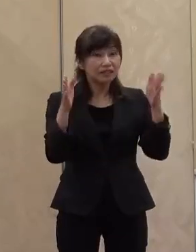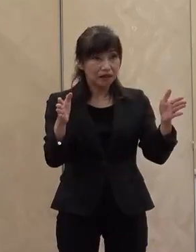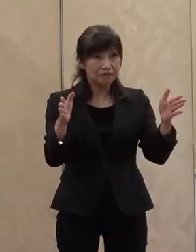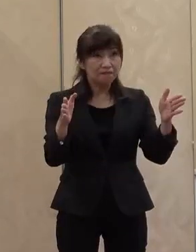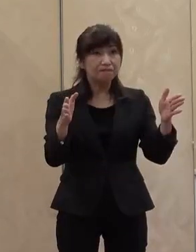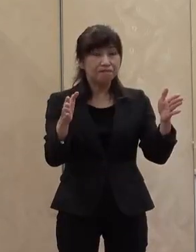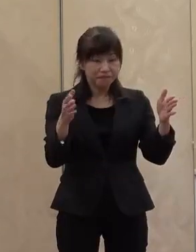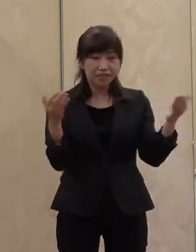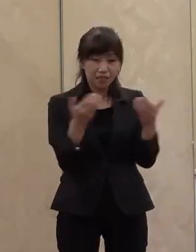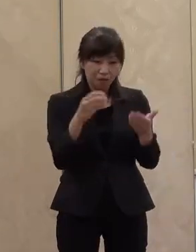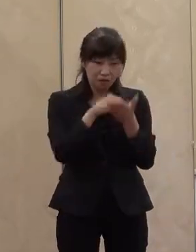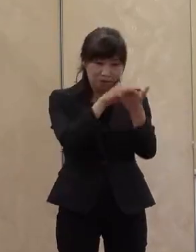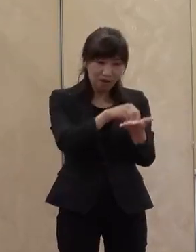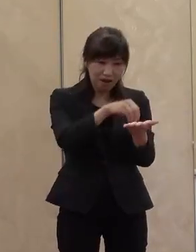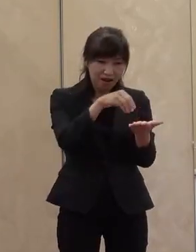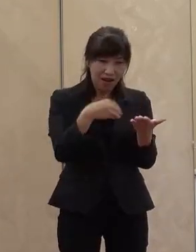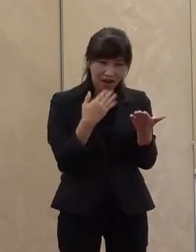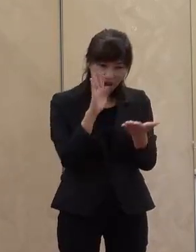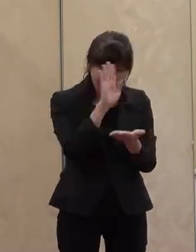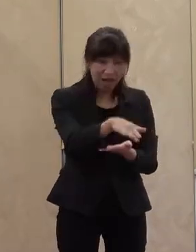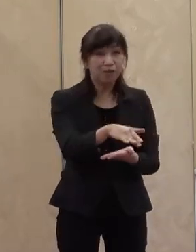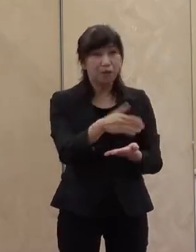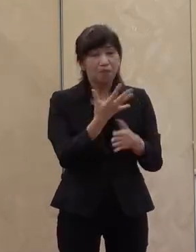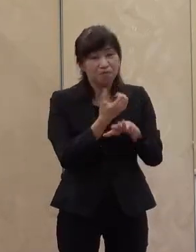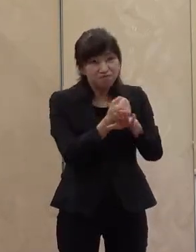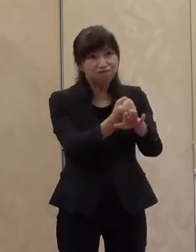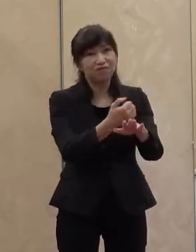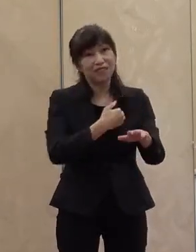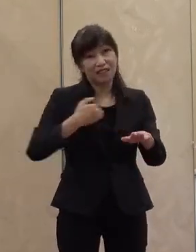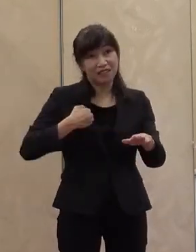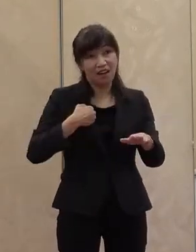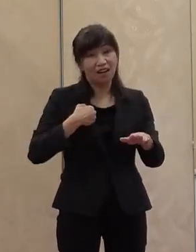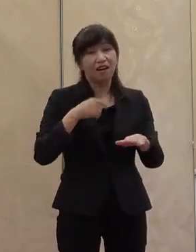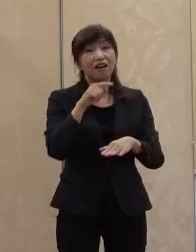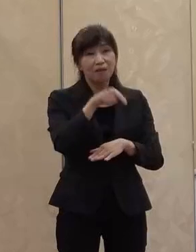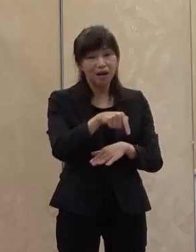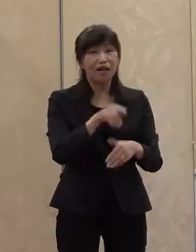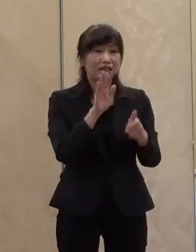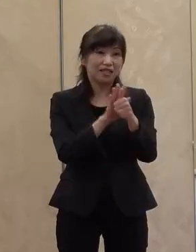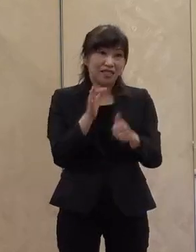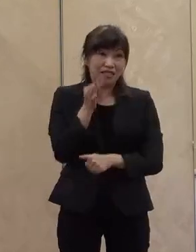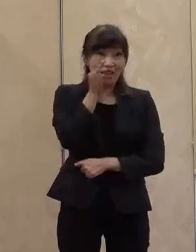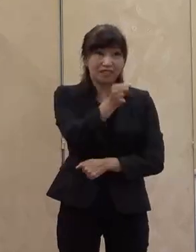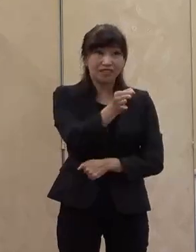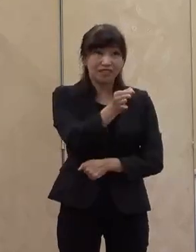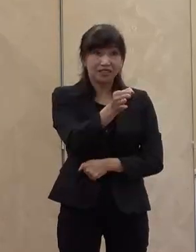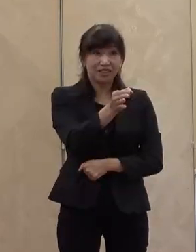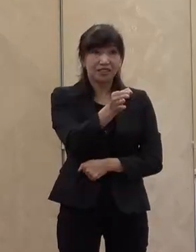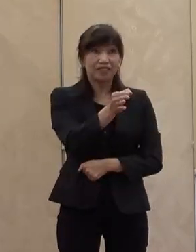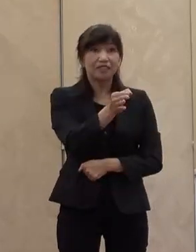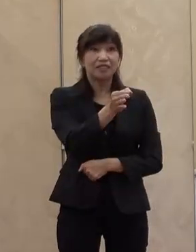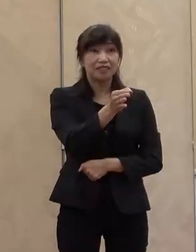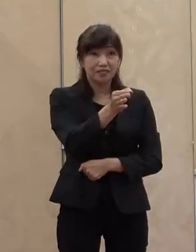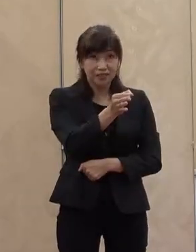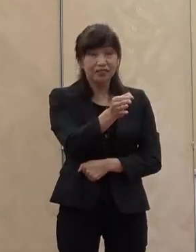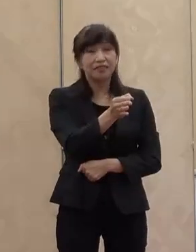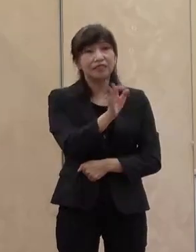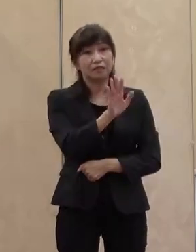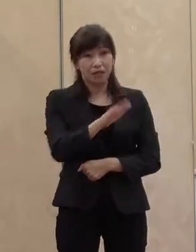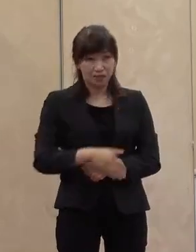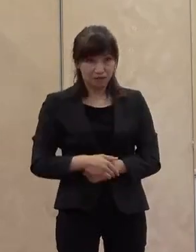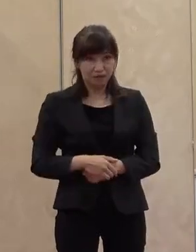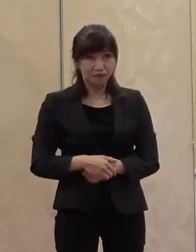た方、職場の定着をした場合に支援金を支給をいたします